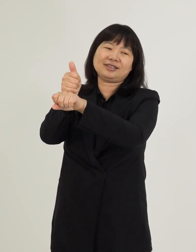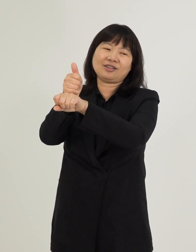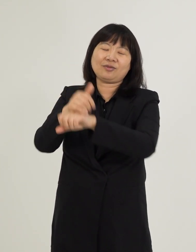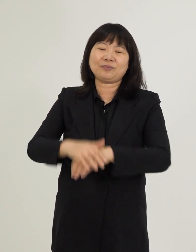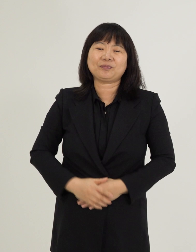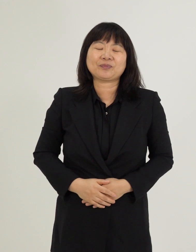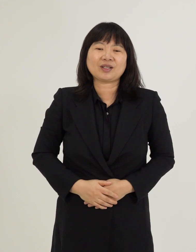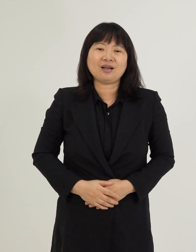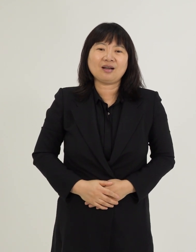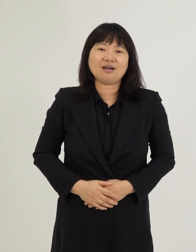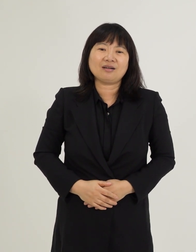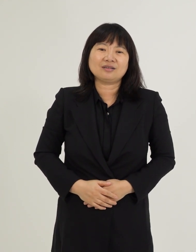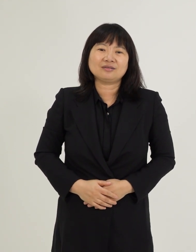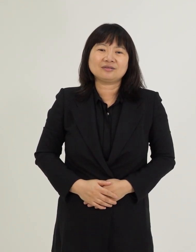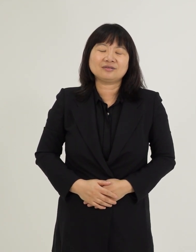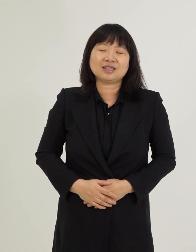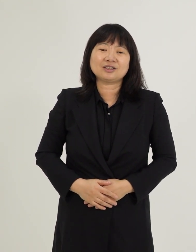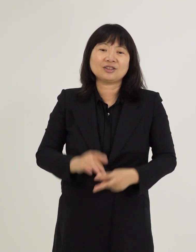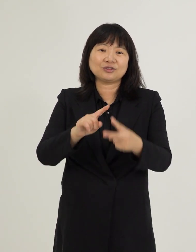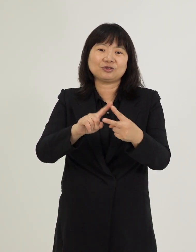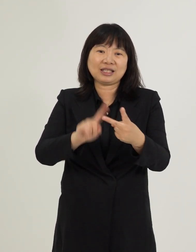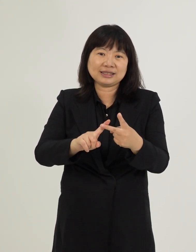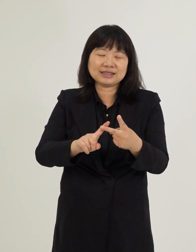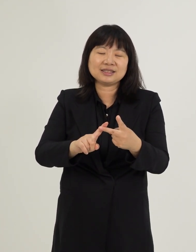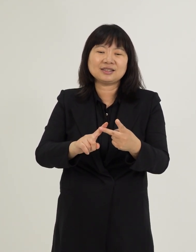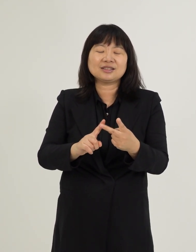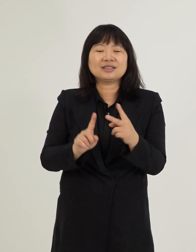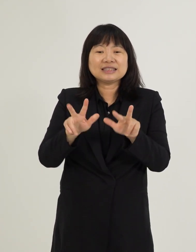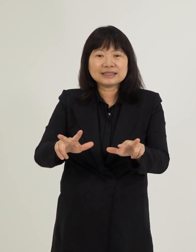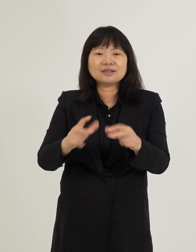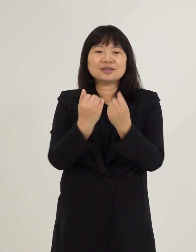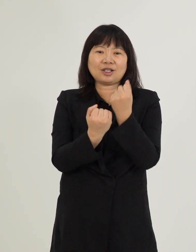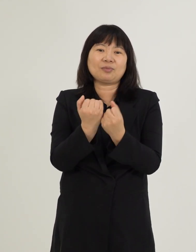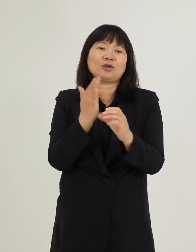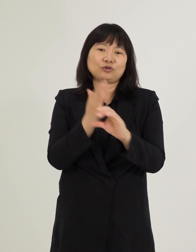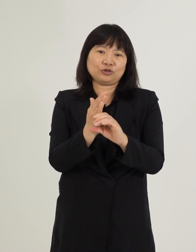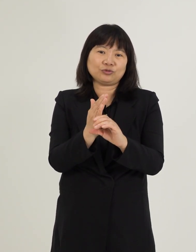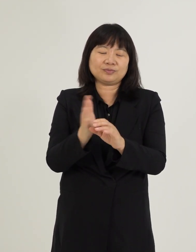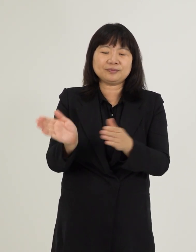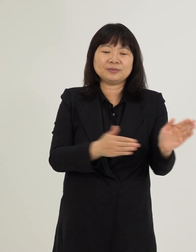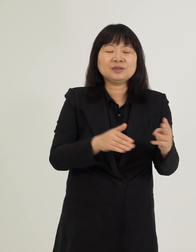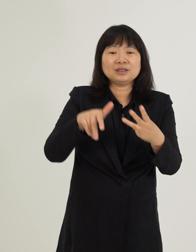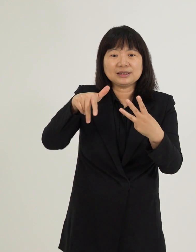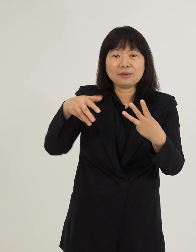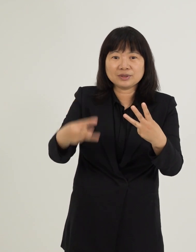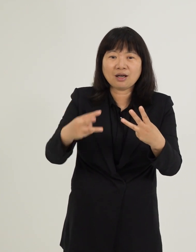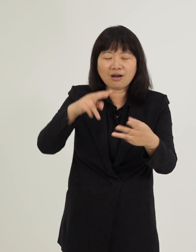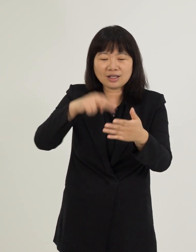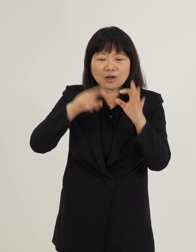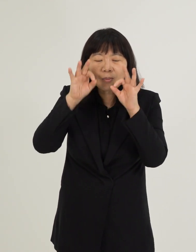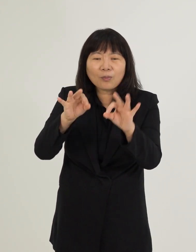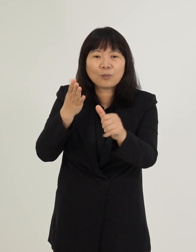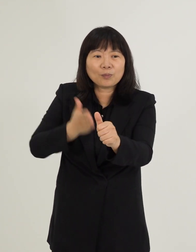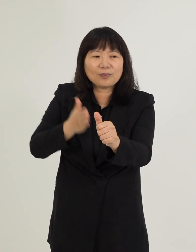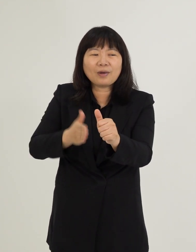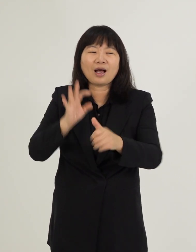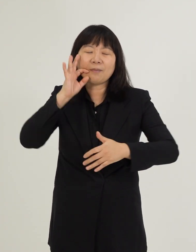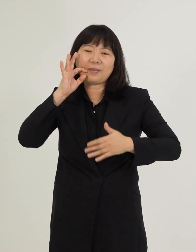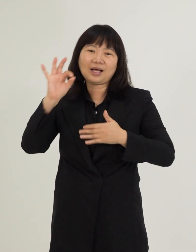주권도 그분께 있다는 것을 설명합니다. 그런데 3절을 한번 볼까요?